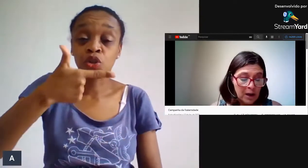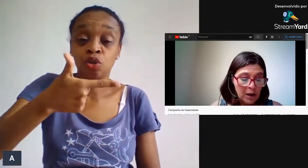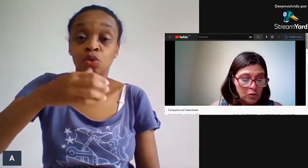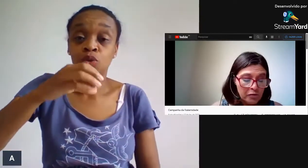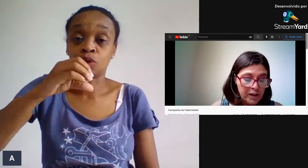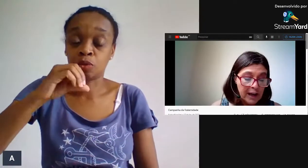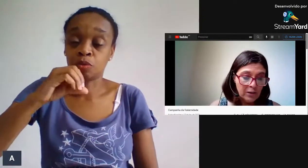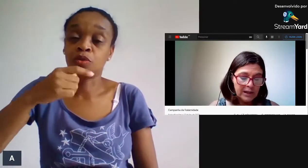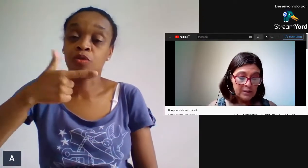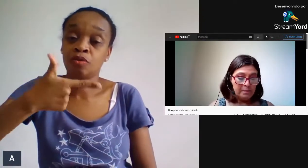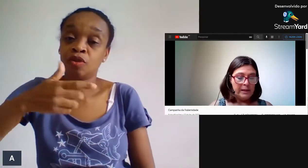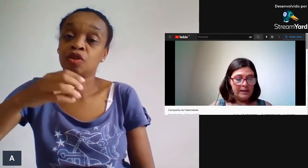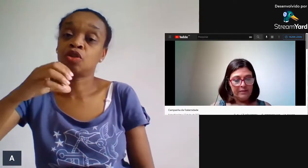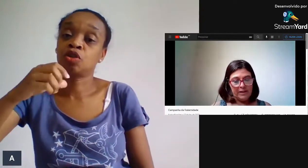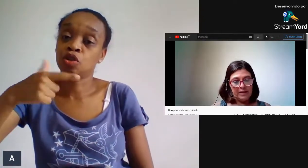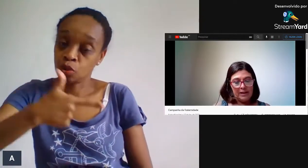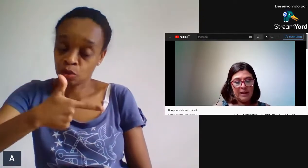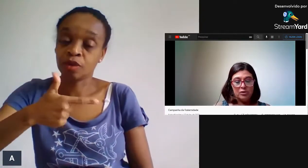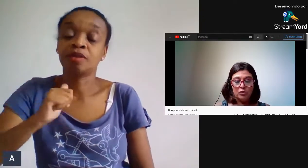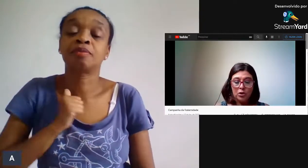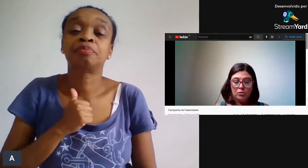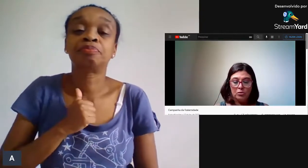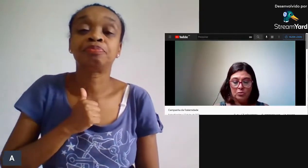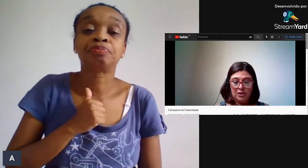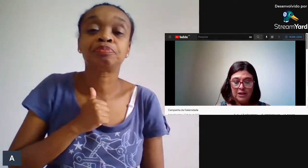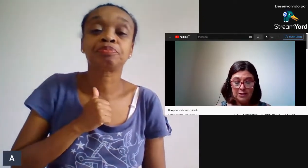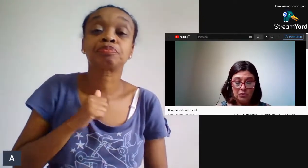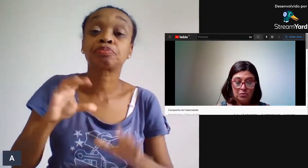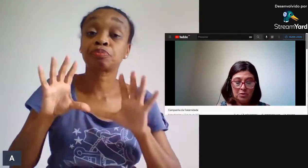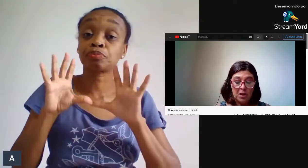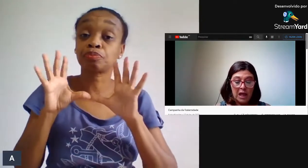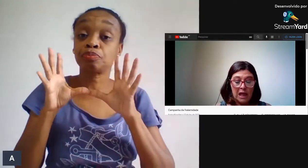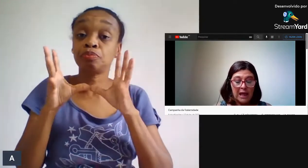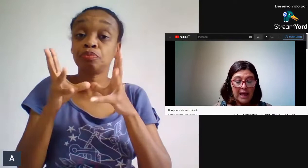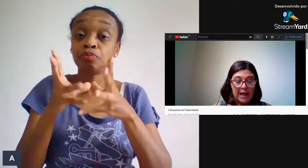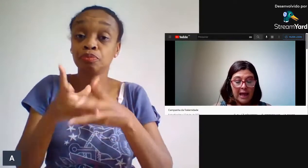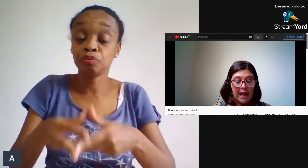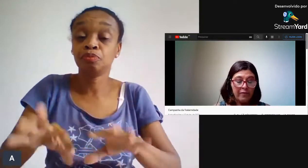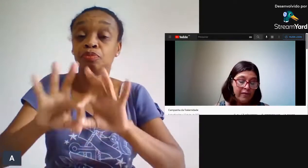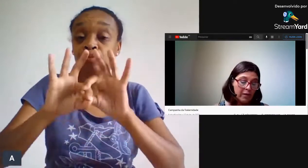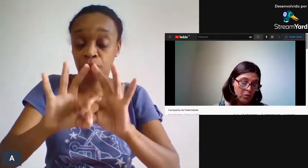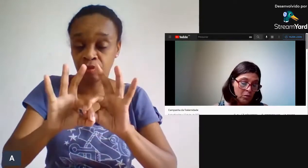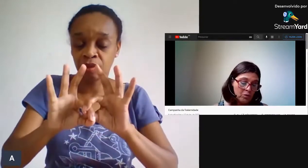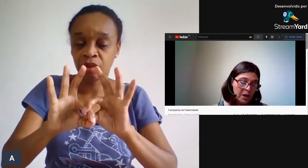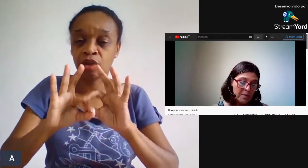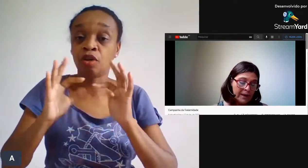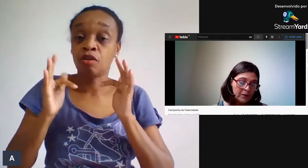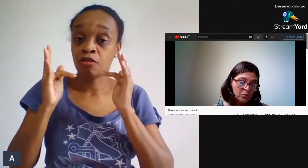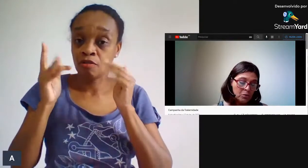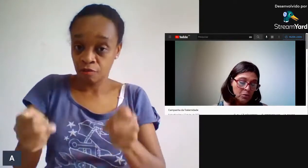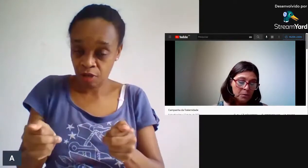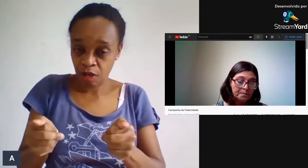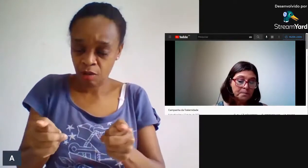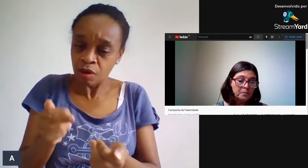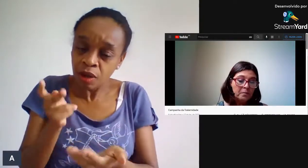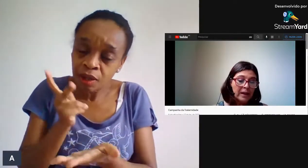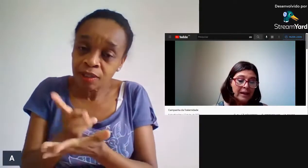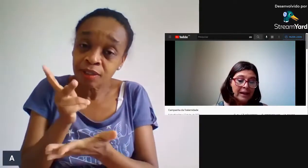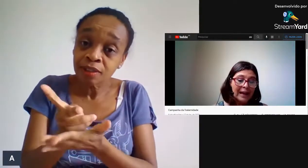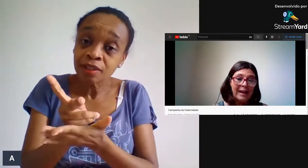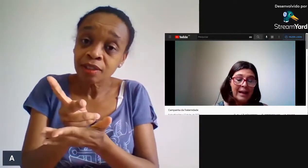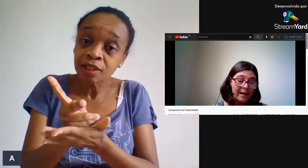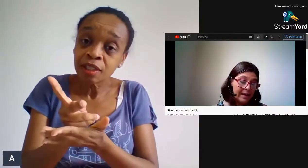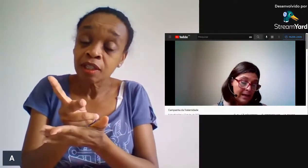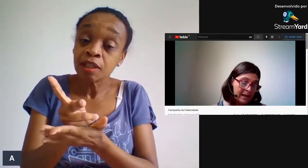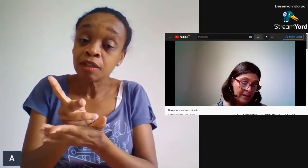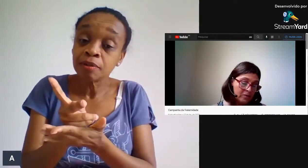2022. No final da campanha da fraternidade, todos os anos, é feito o chamado